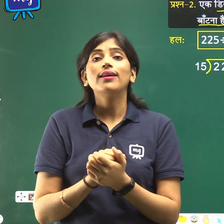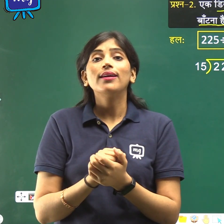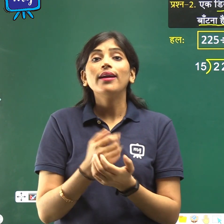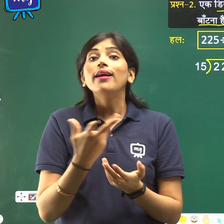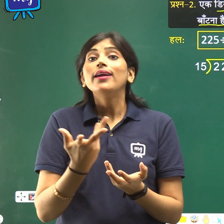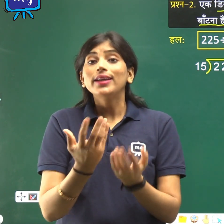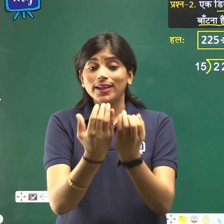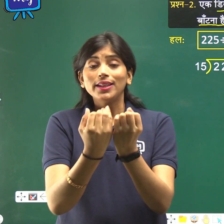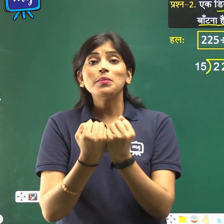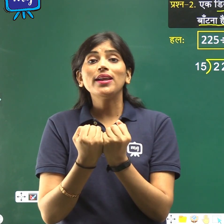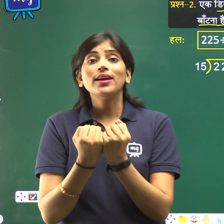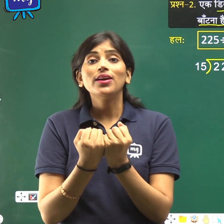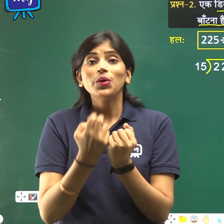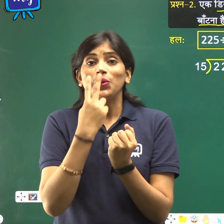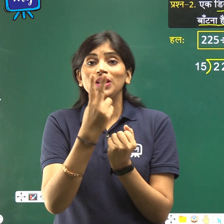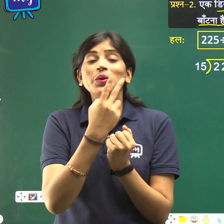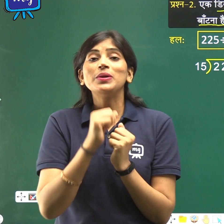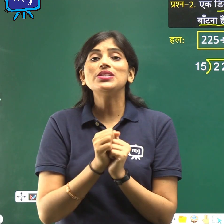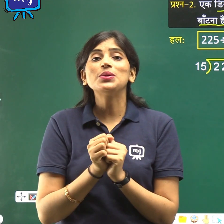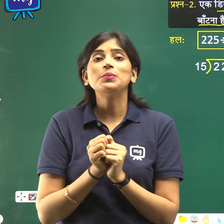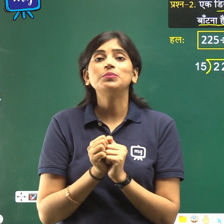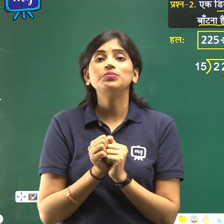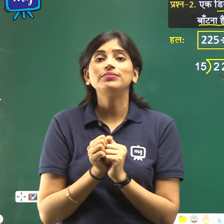कितने आए? देखो बच्चों,